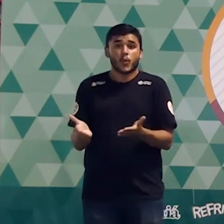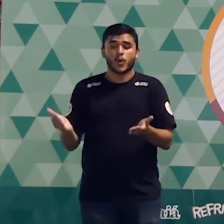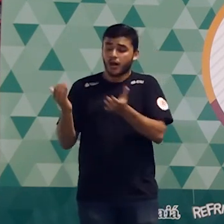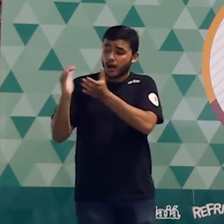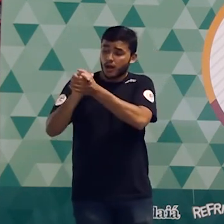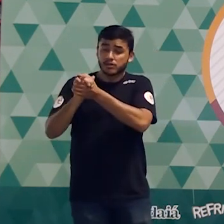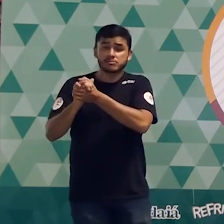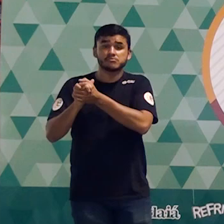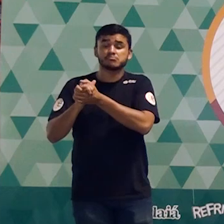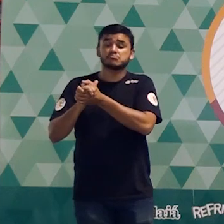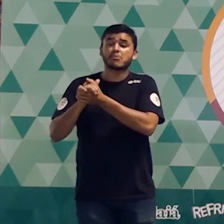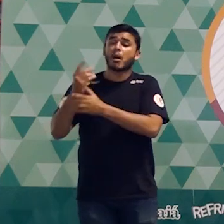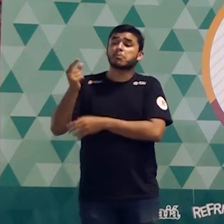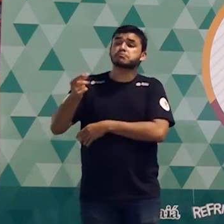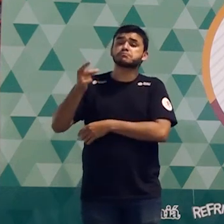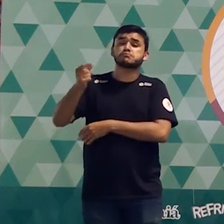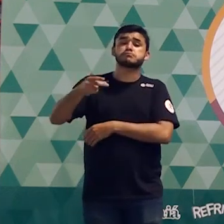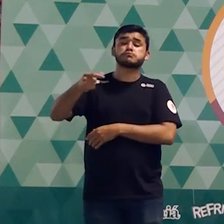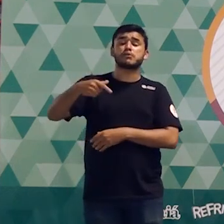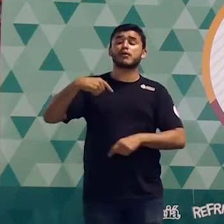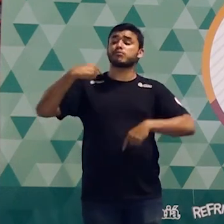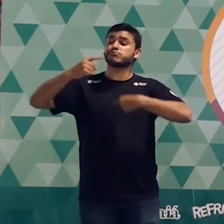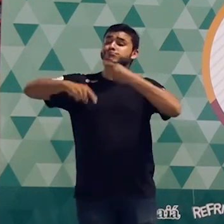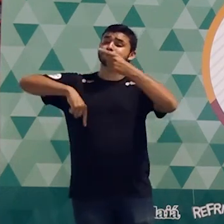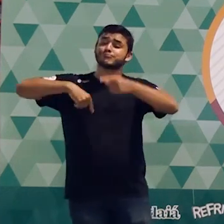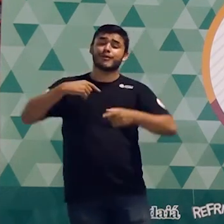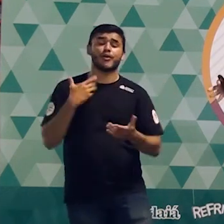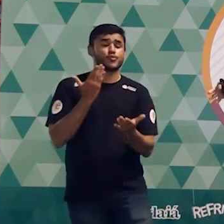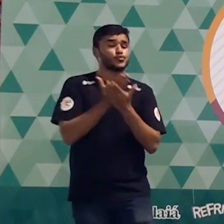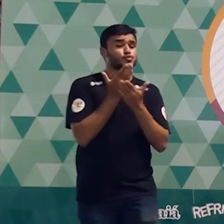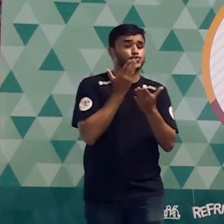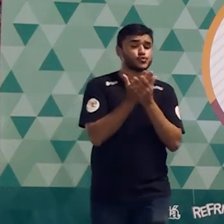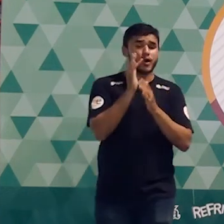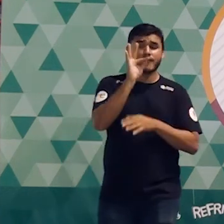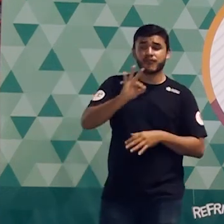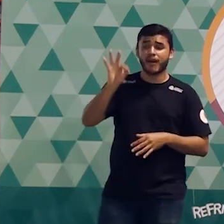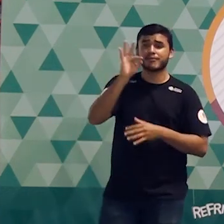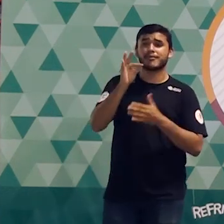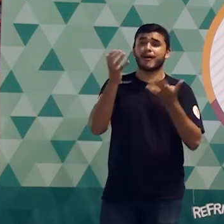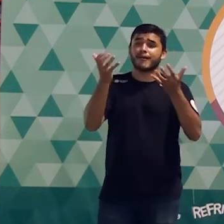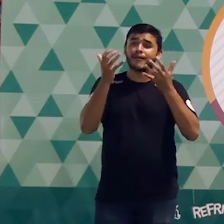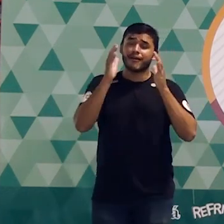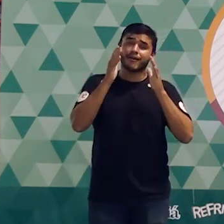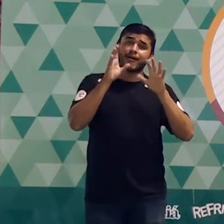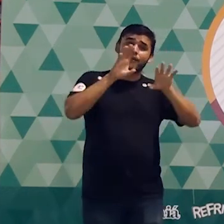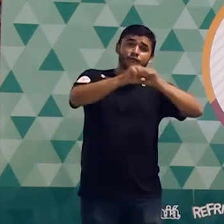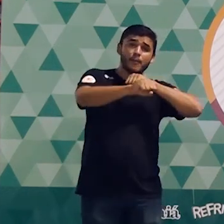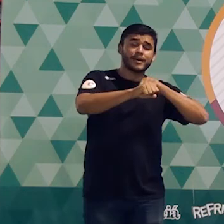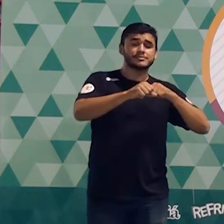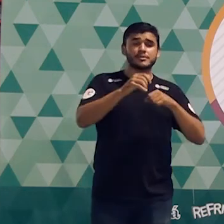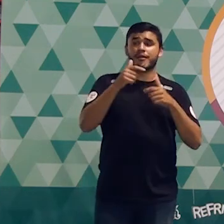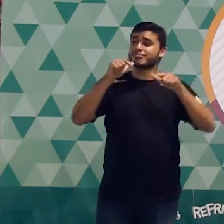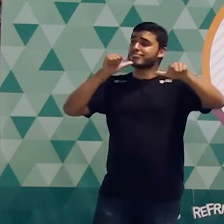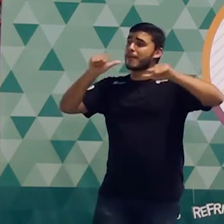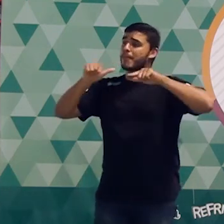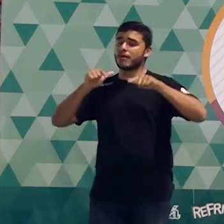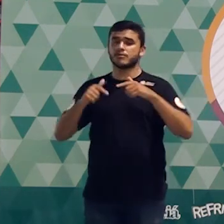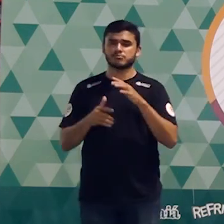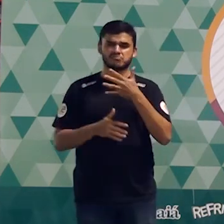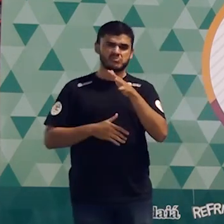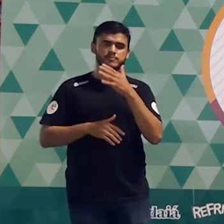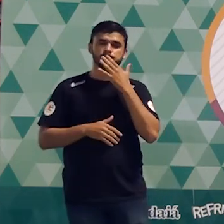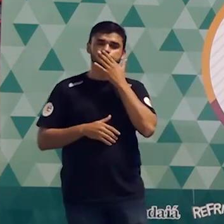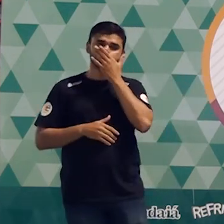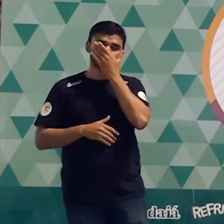é tardio. Por quê? Porque você vai ter que estudar, você está aqui tentando entrar na faculdade. Olha, a média da galera saindo